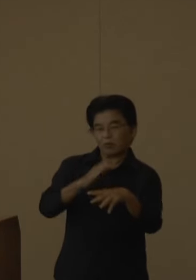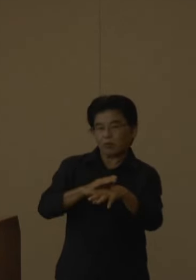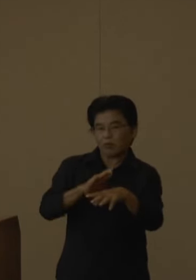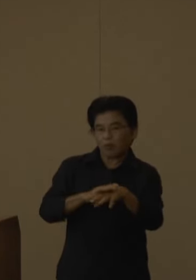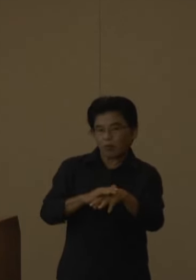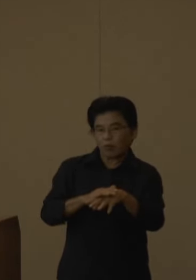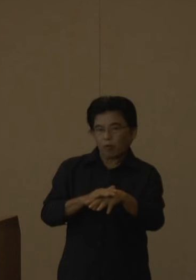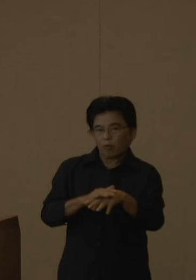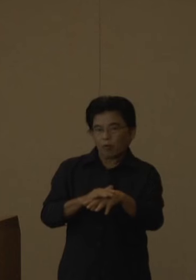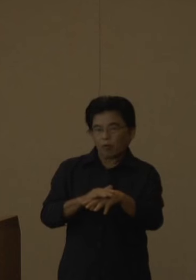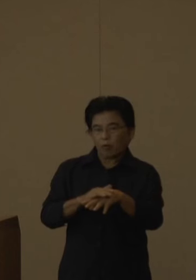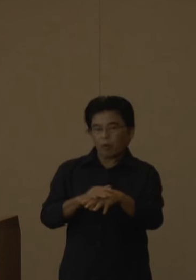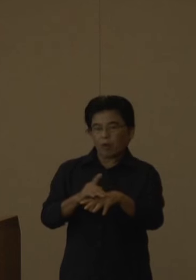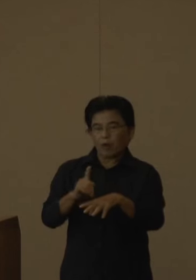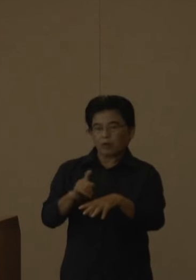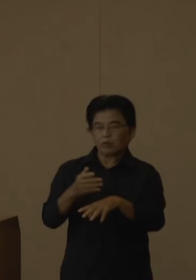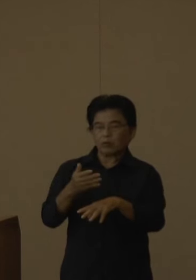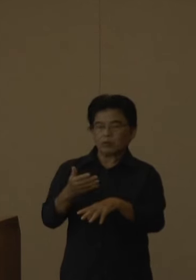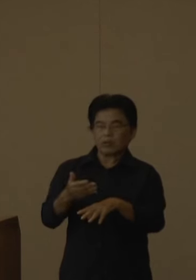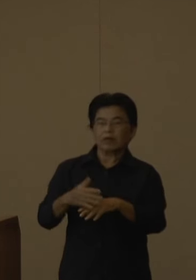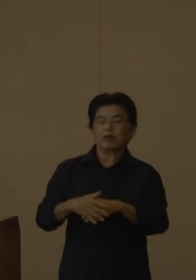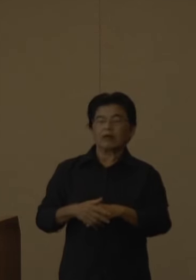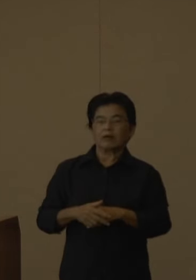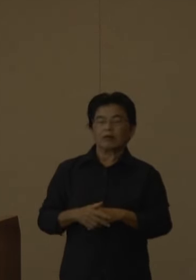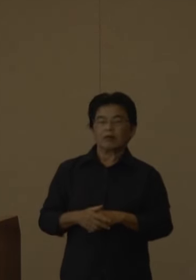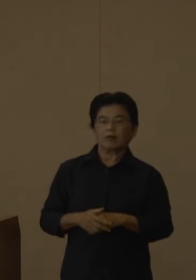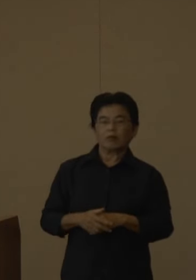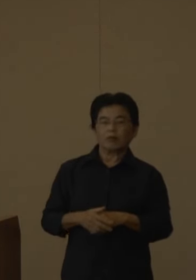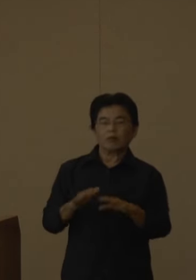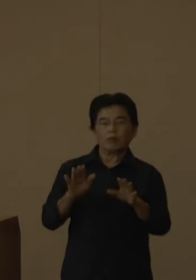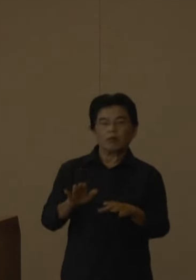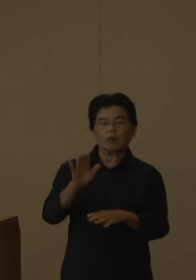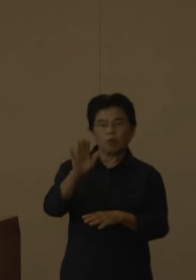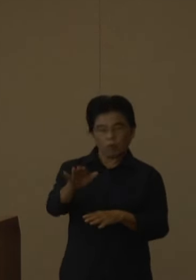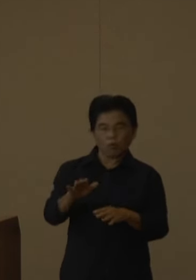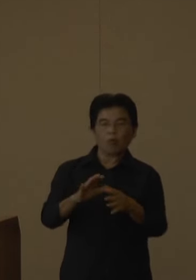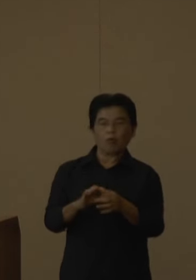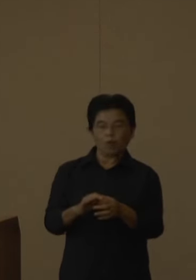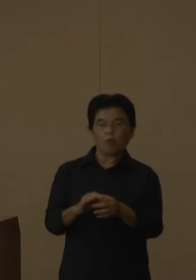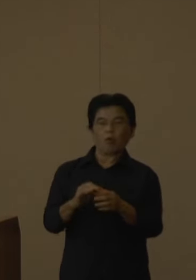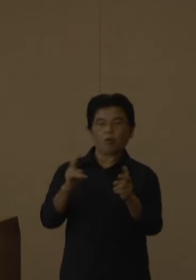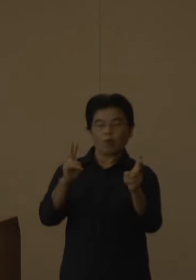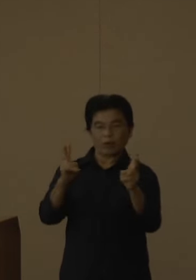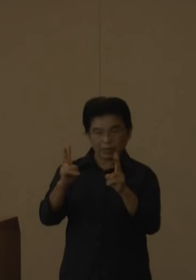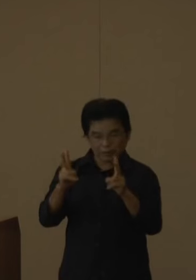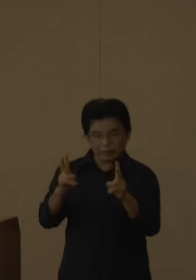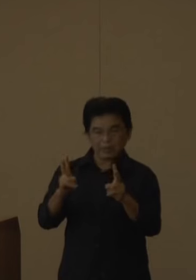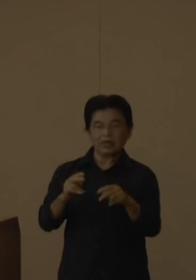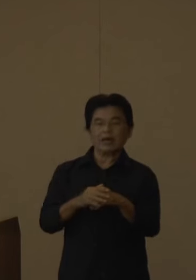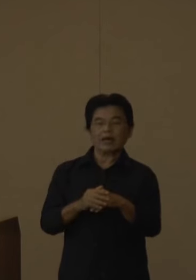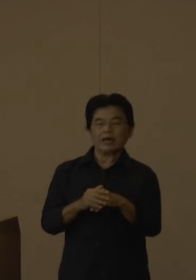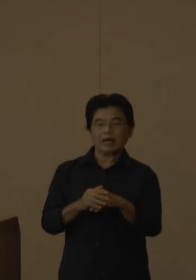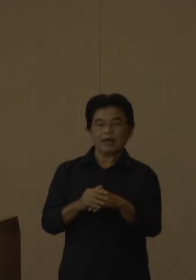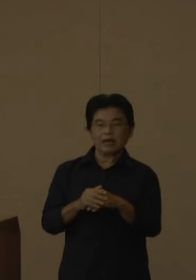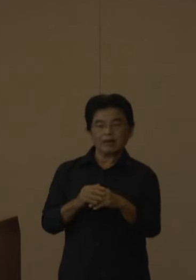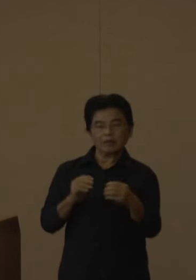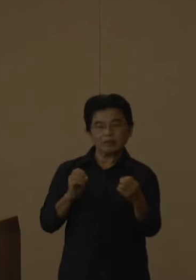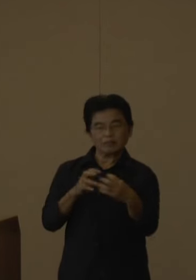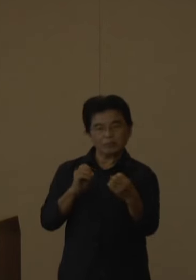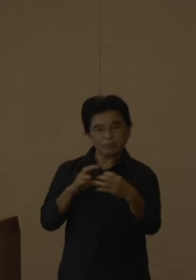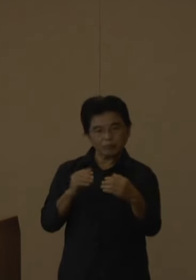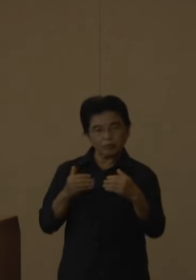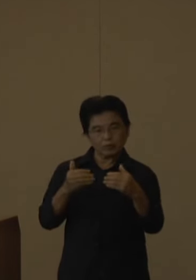でるんじゃないかという気がするんですね。 はい、 今後業界団体とどのように、話を進めていくの